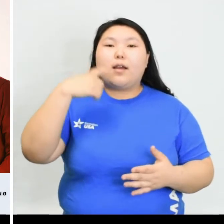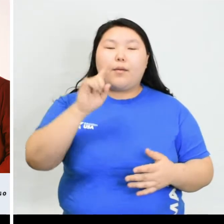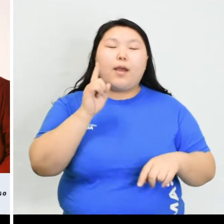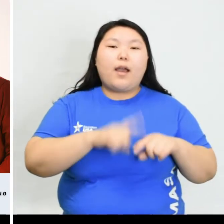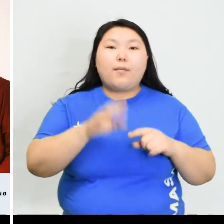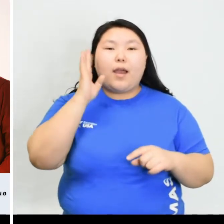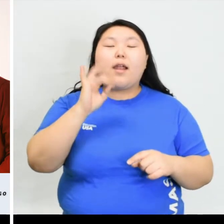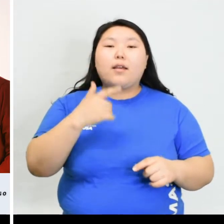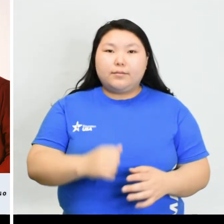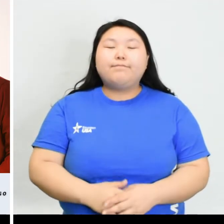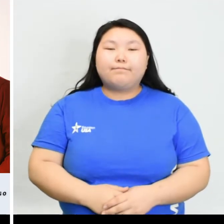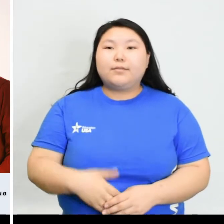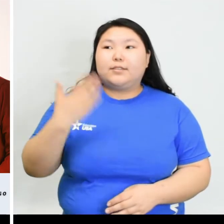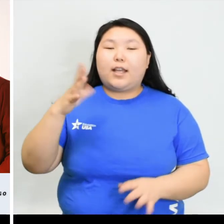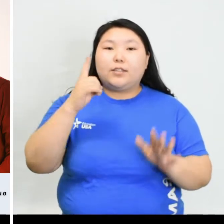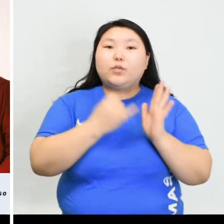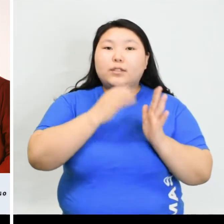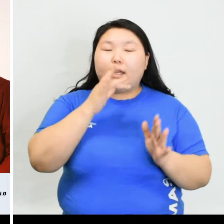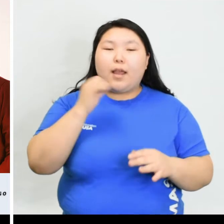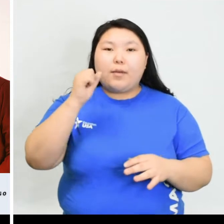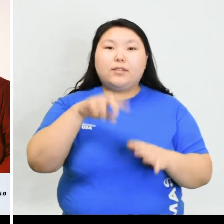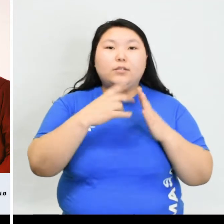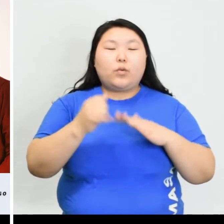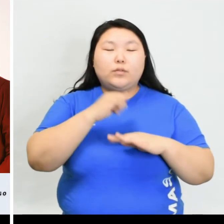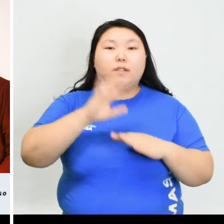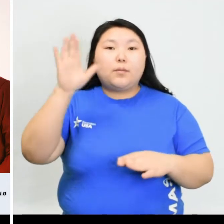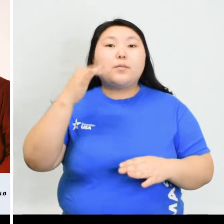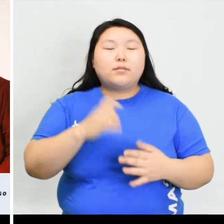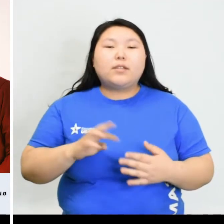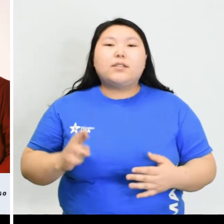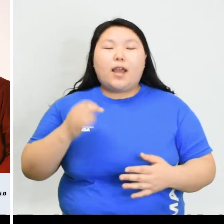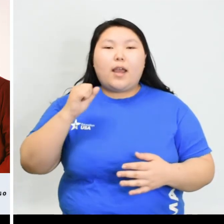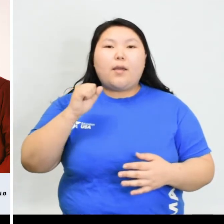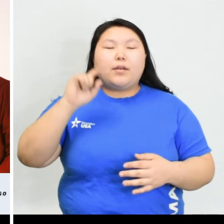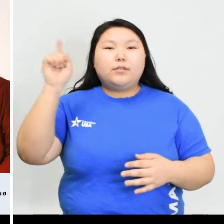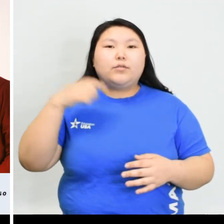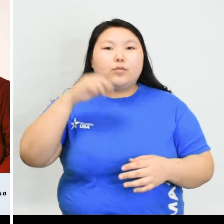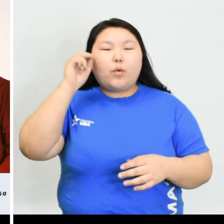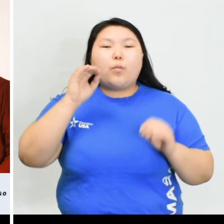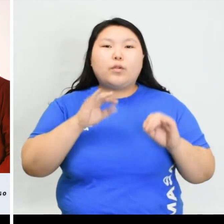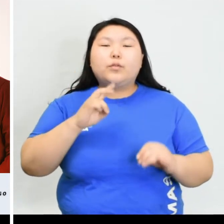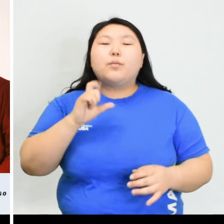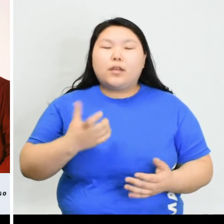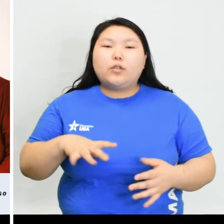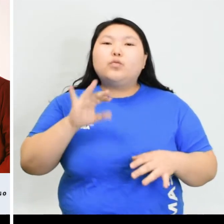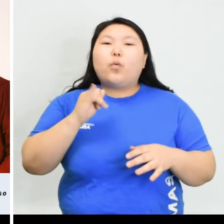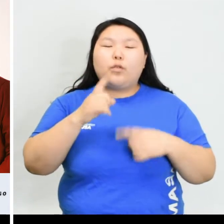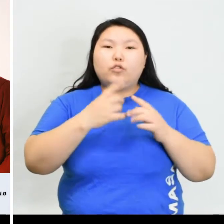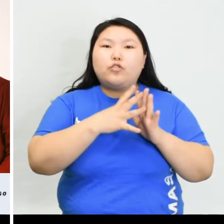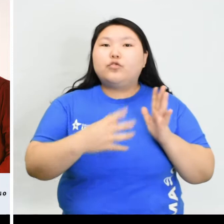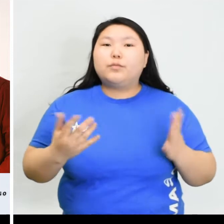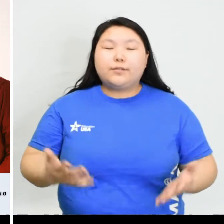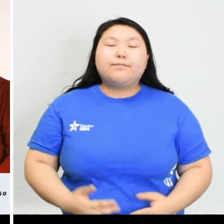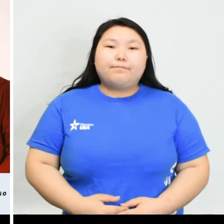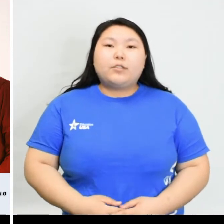нь бол хамгийн амархан арга юм байлээ. Та 16 настай Америкийн нэгэн улс руу явж гисэн гэж байна. Яагаад Америкийн нэгэн улс суралцахаар болсон бэ?